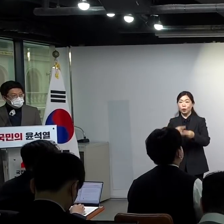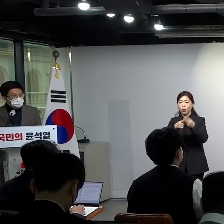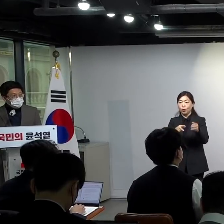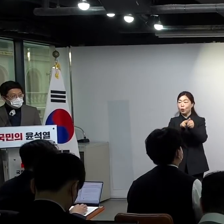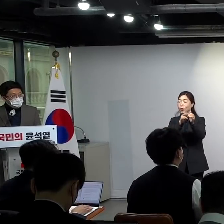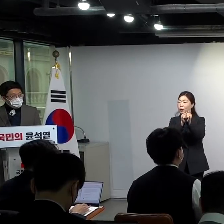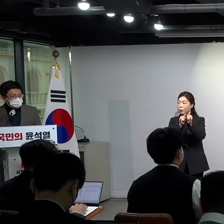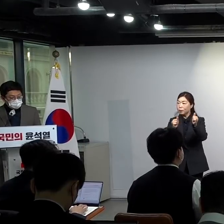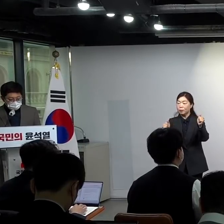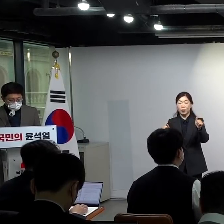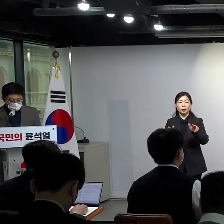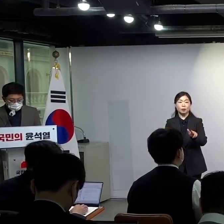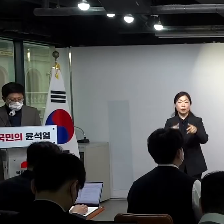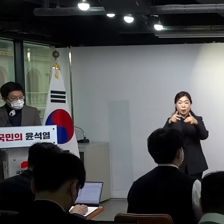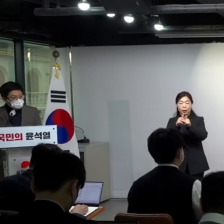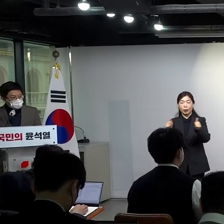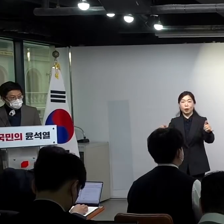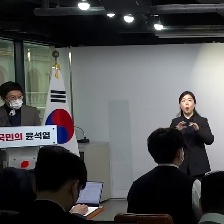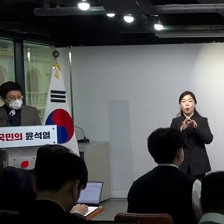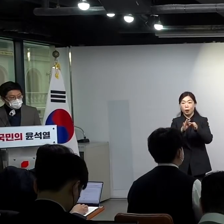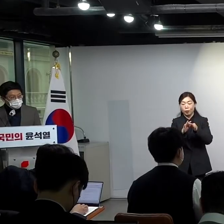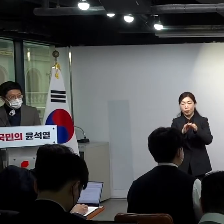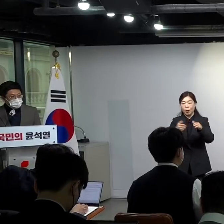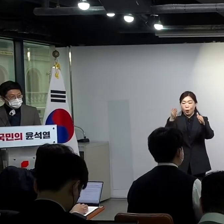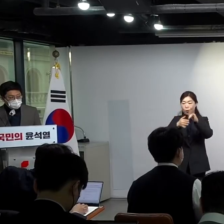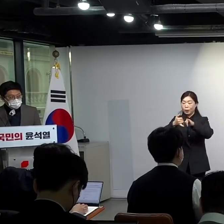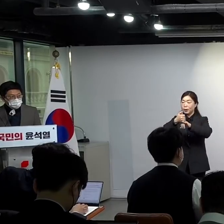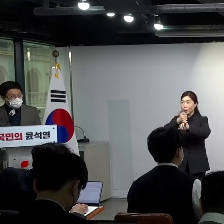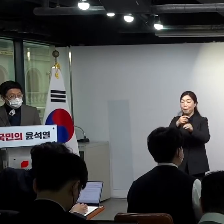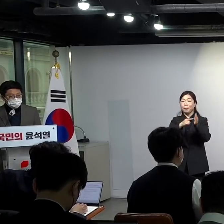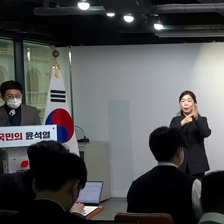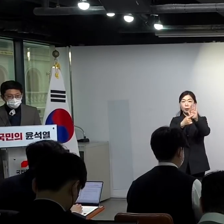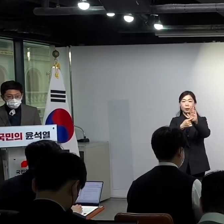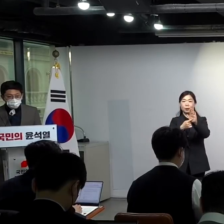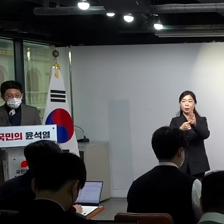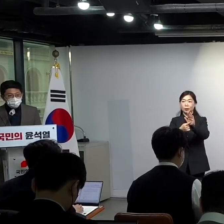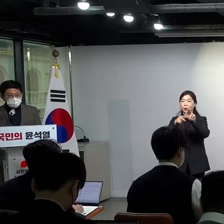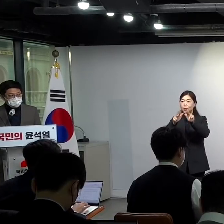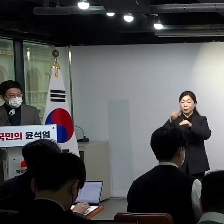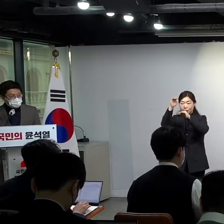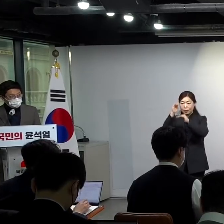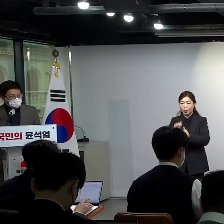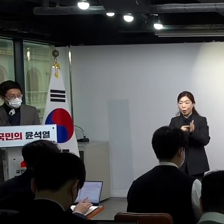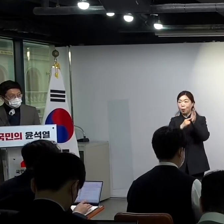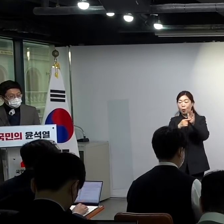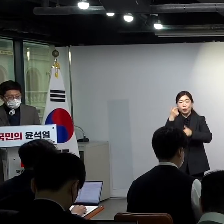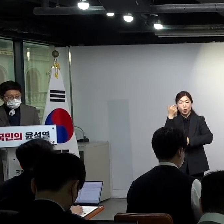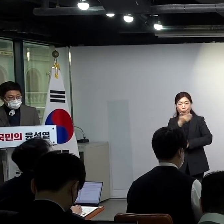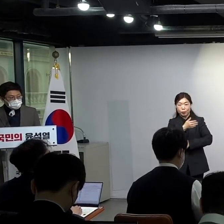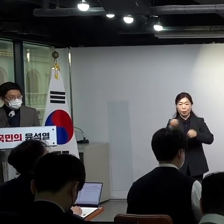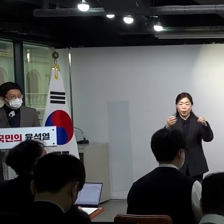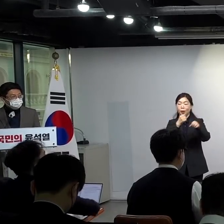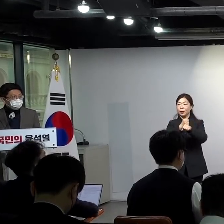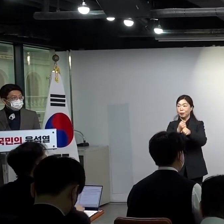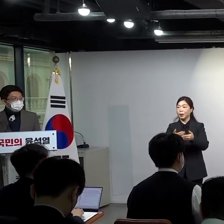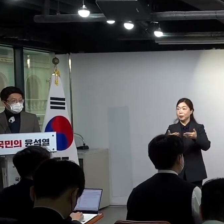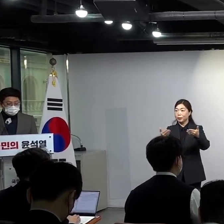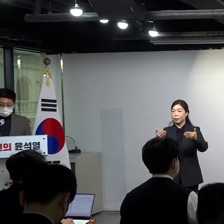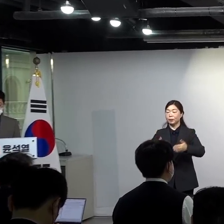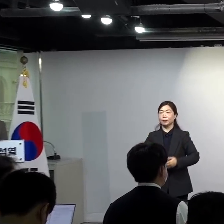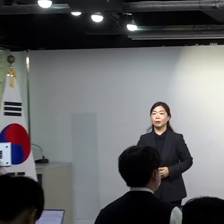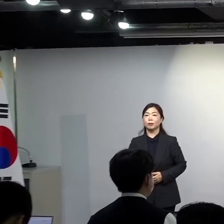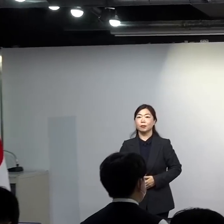후보님의 장애인 공약 발표를 먼저 듣고 질문 받도록 하겠습니다.